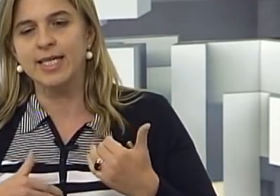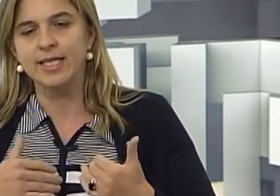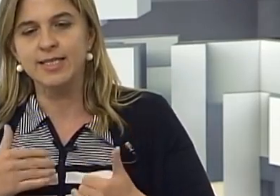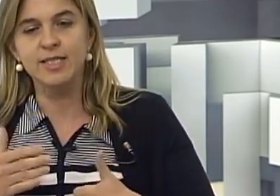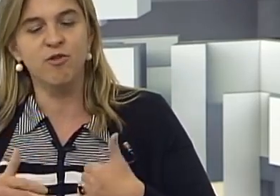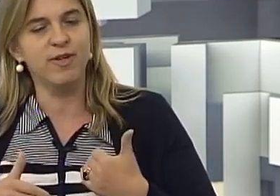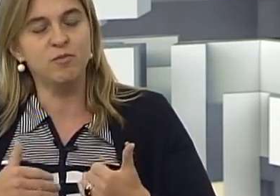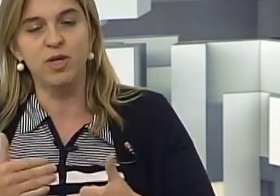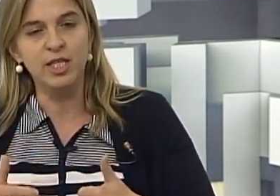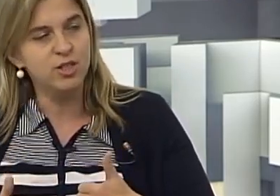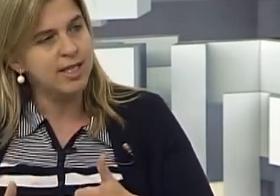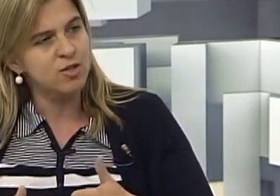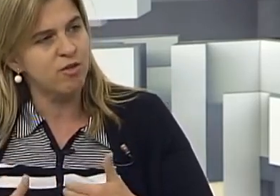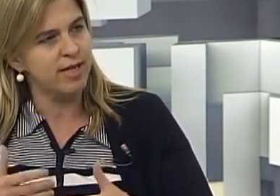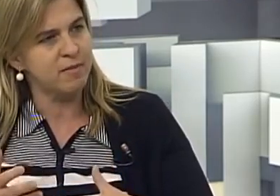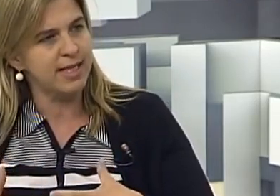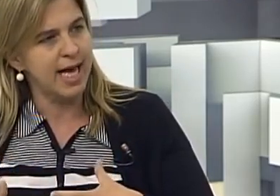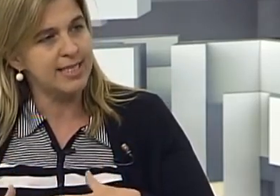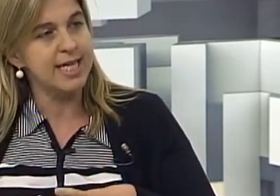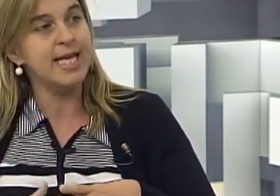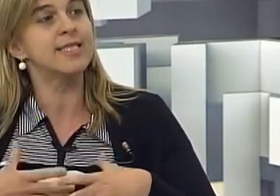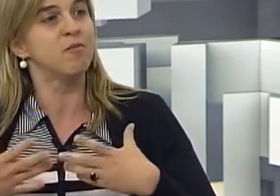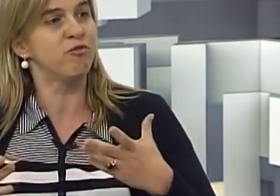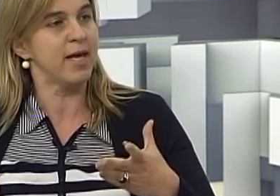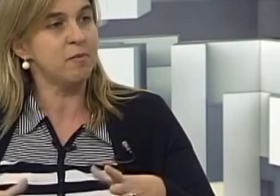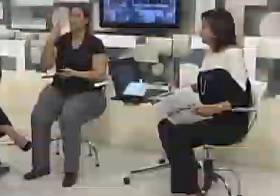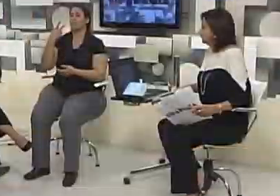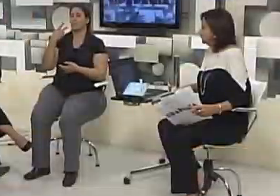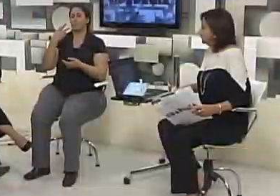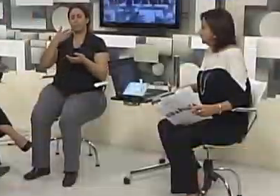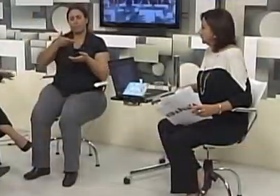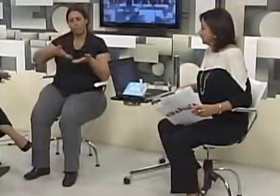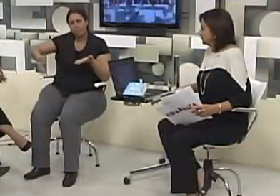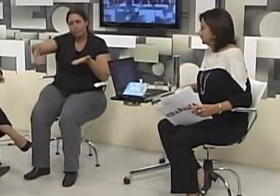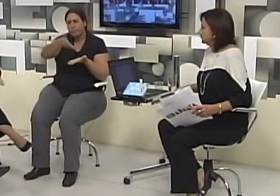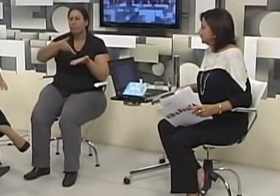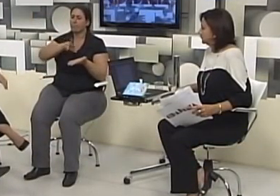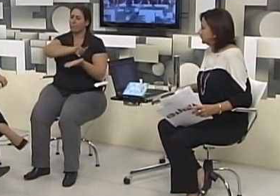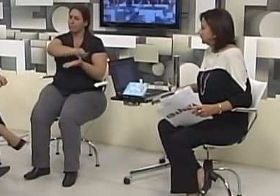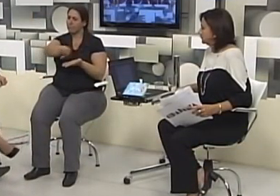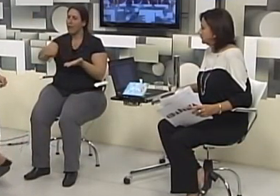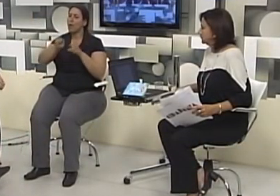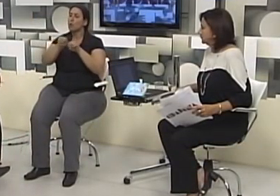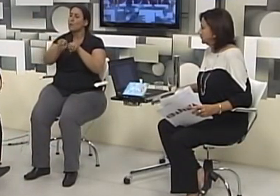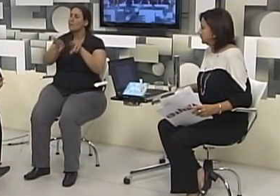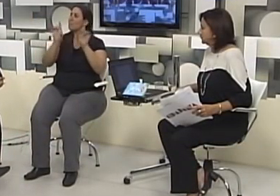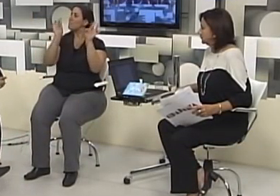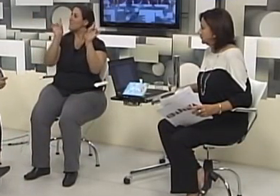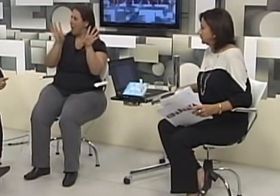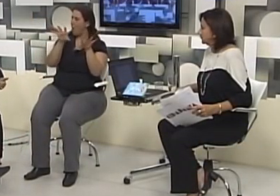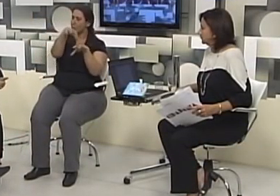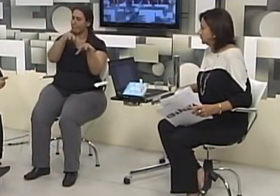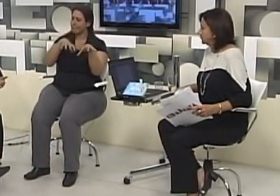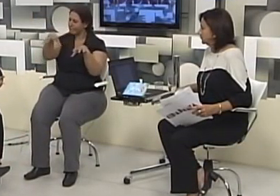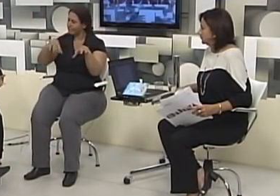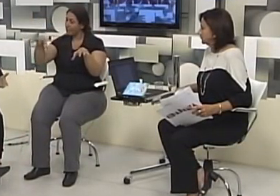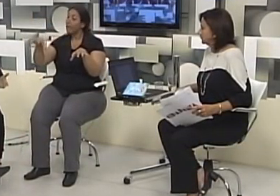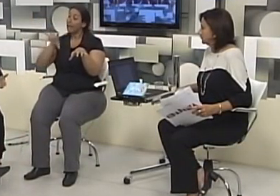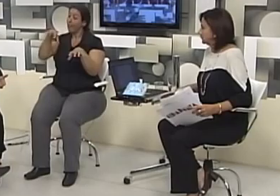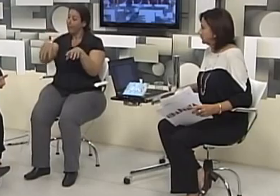vem se desenvolvendo políticas governamentais nesse movimento para diferentes áreas da chamada educação especial, onde a educação de